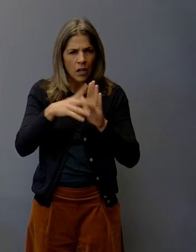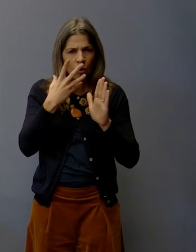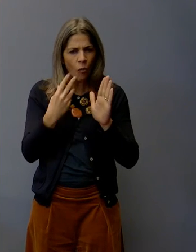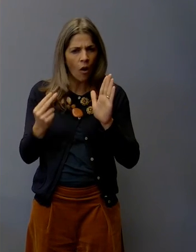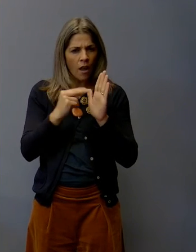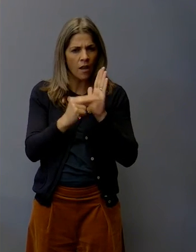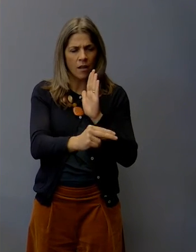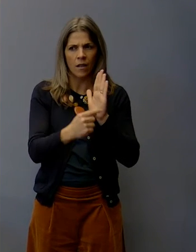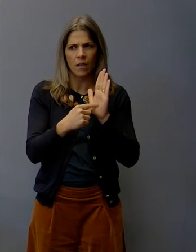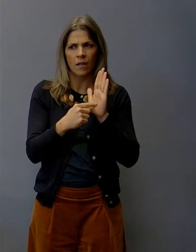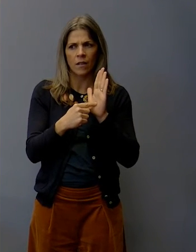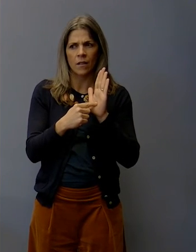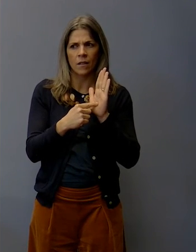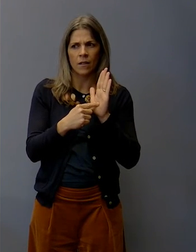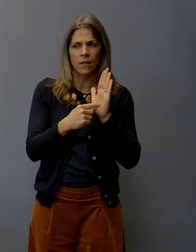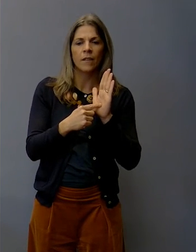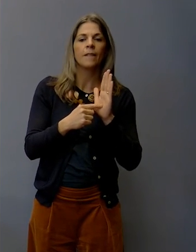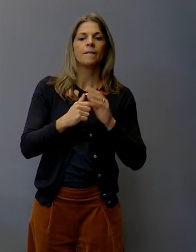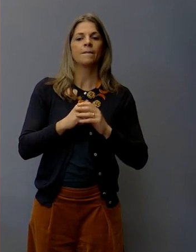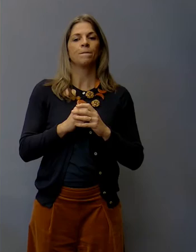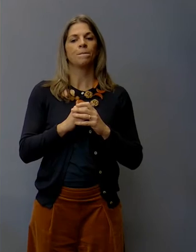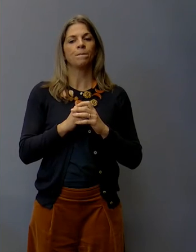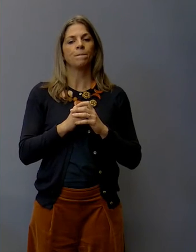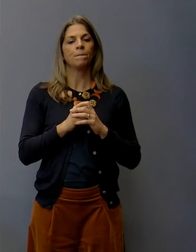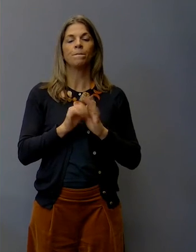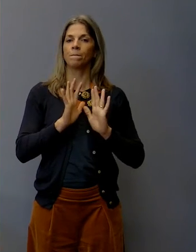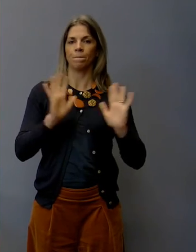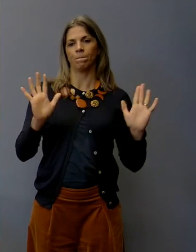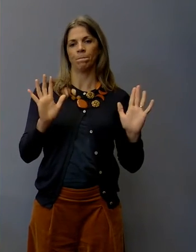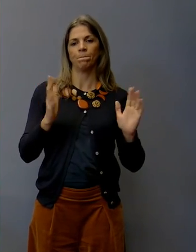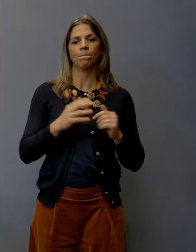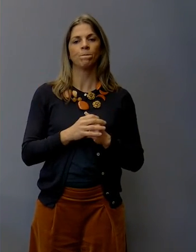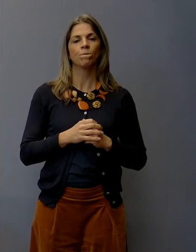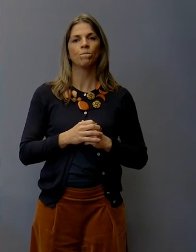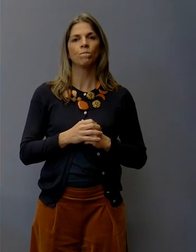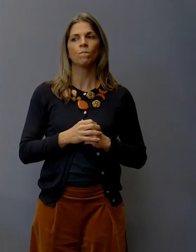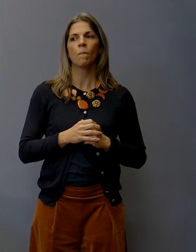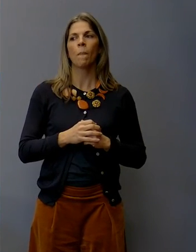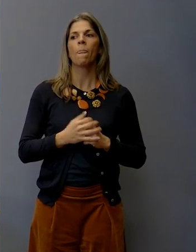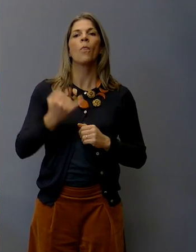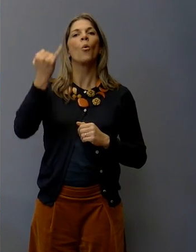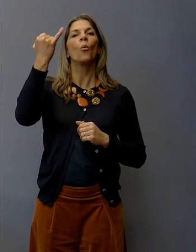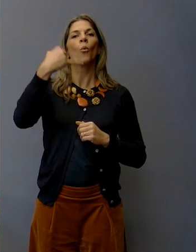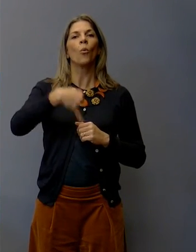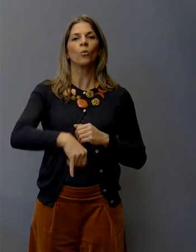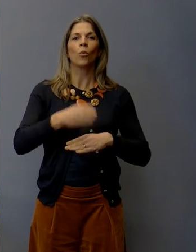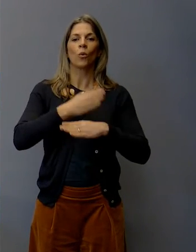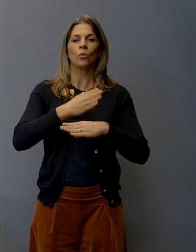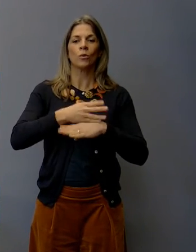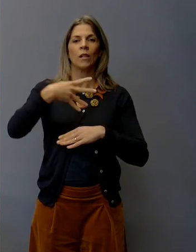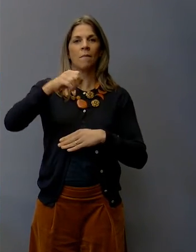siamo veramente consigliere prenditi d'aiuto grande grazie dulcis in fundo consigliere mascia